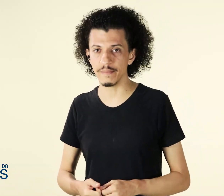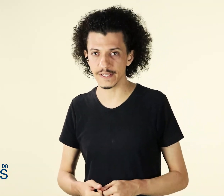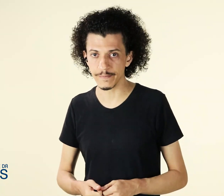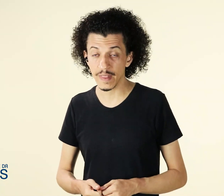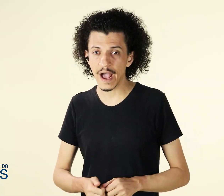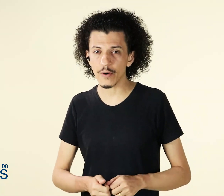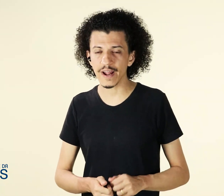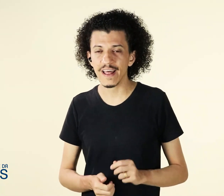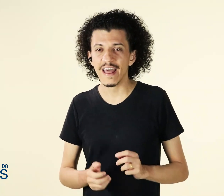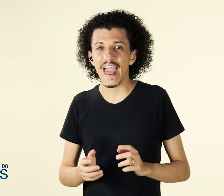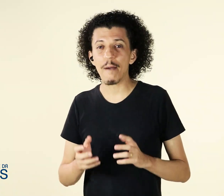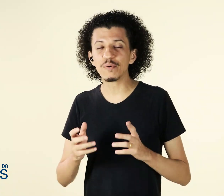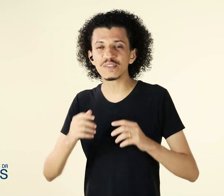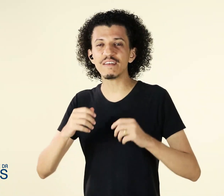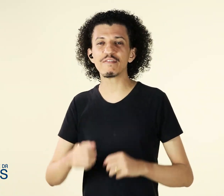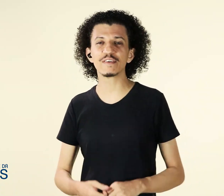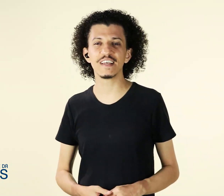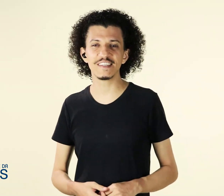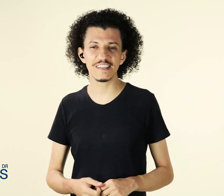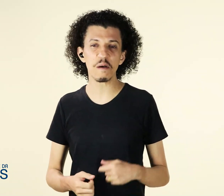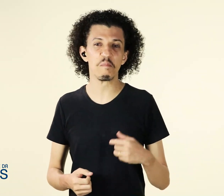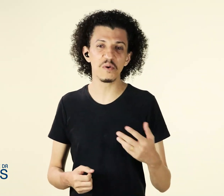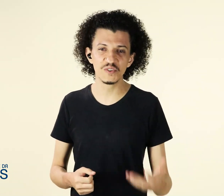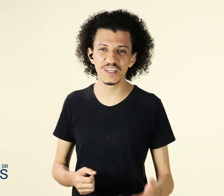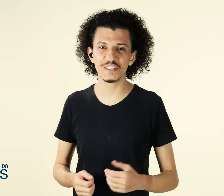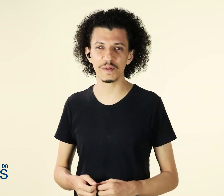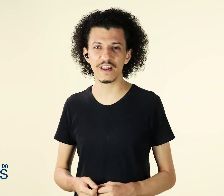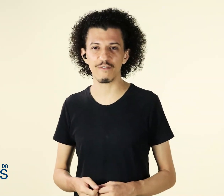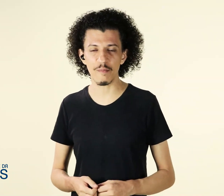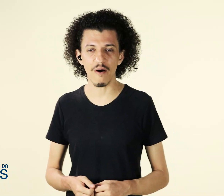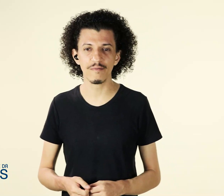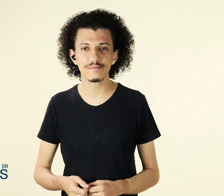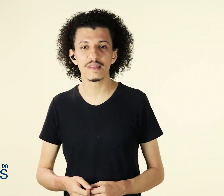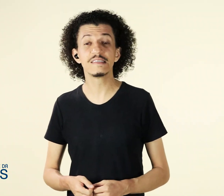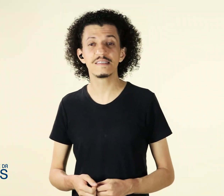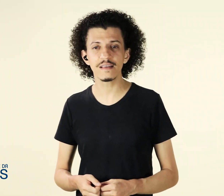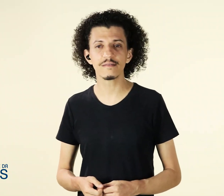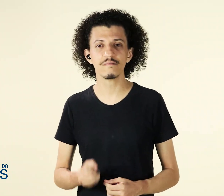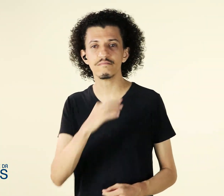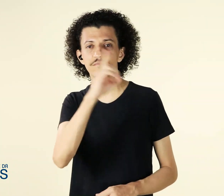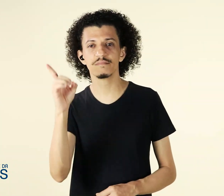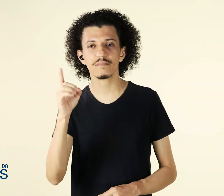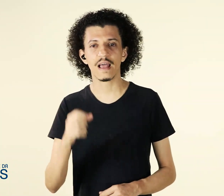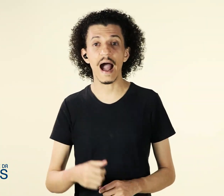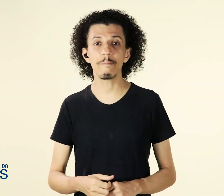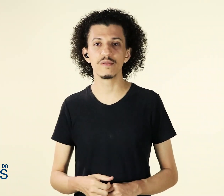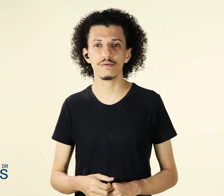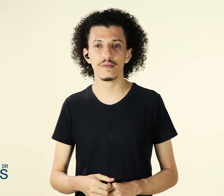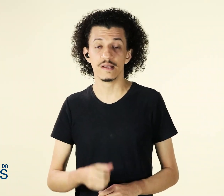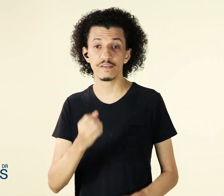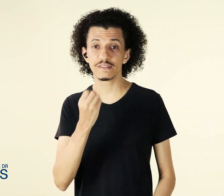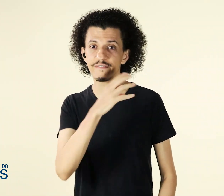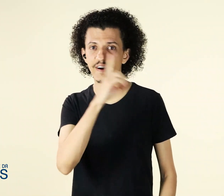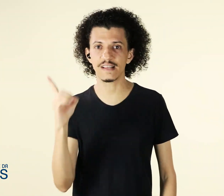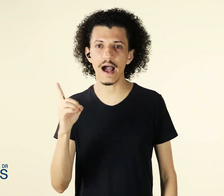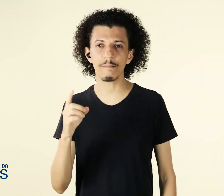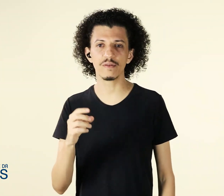Libras. Agora, é possível você dizer bom dia de maneira informal? Sim. Rápido. Se você faz rápido,